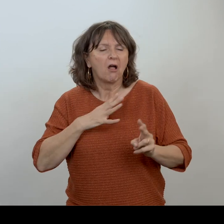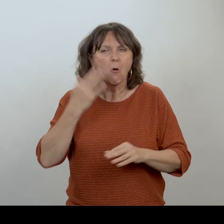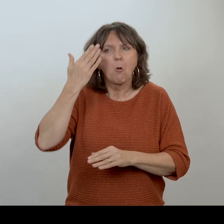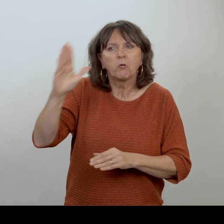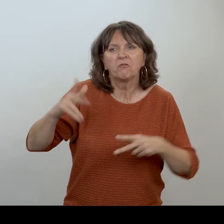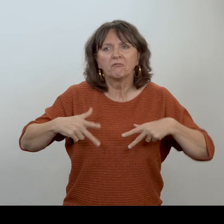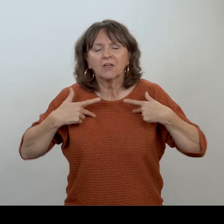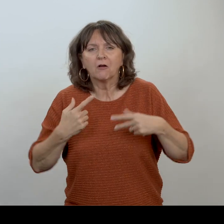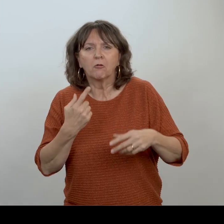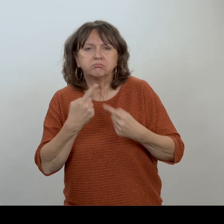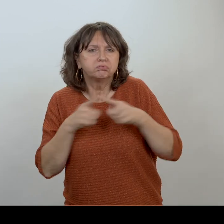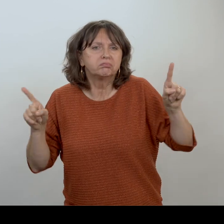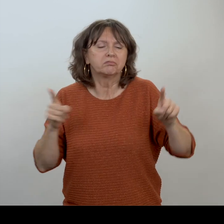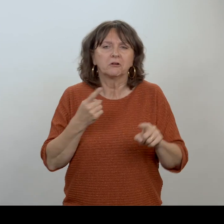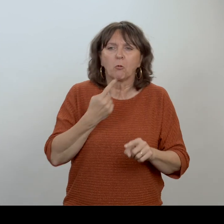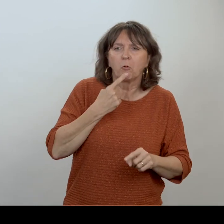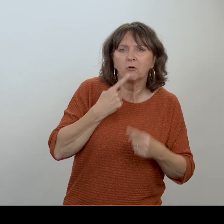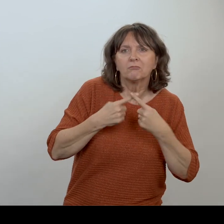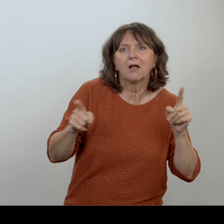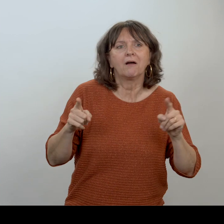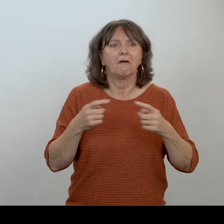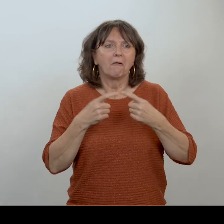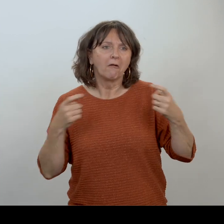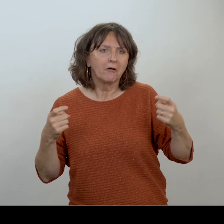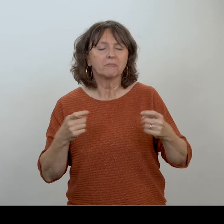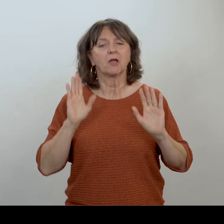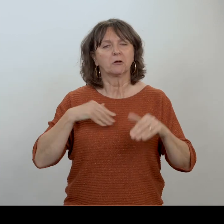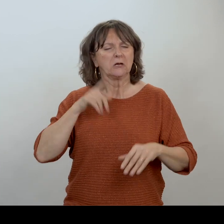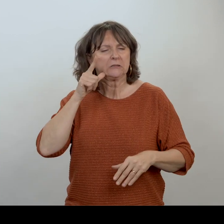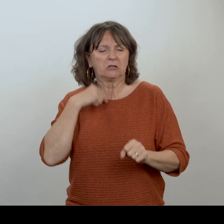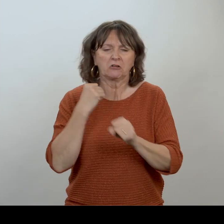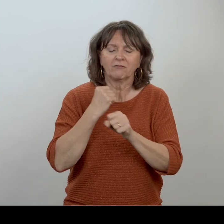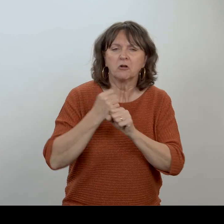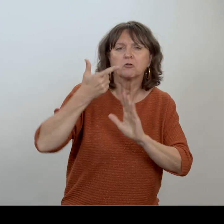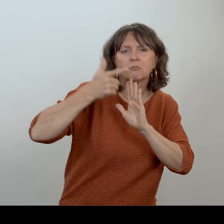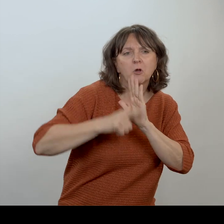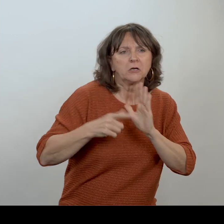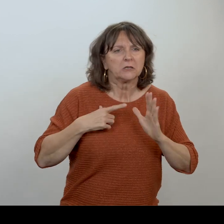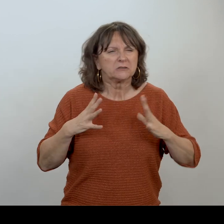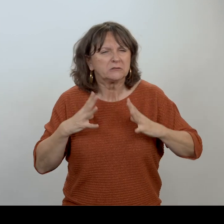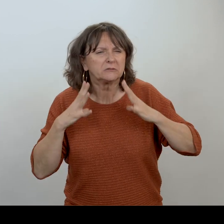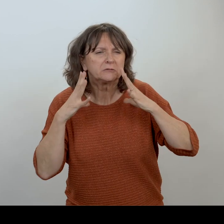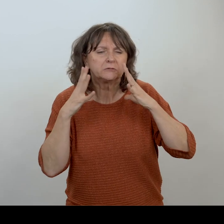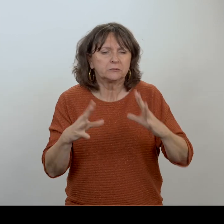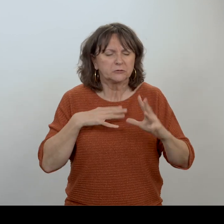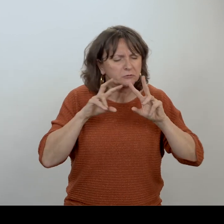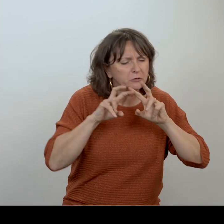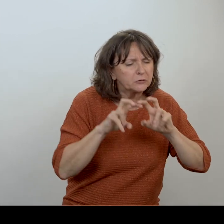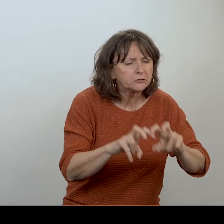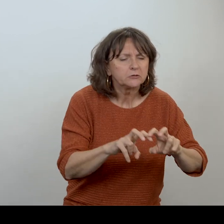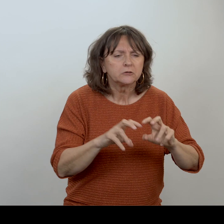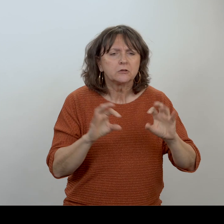autre saveur. Après 2 mois de travail soutenu, je dus avouer que je ne trouvais pas de preuves claires